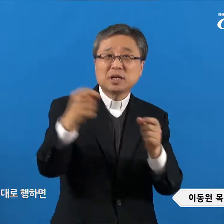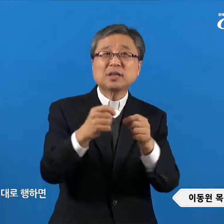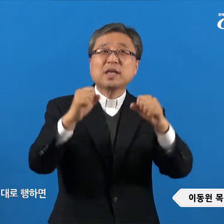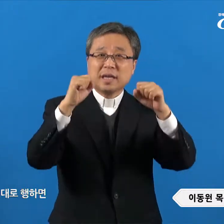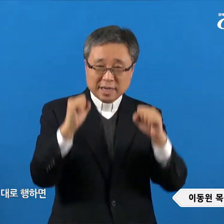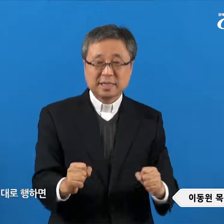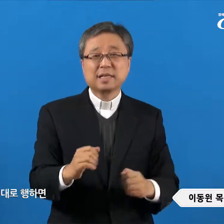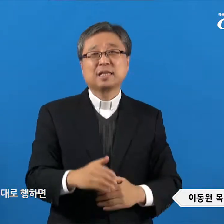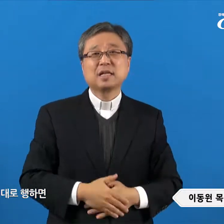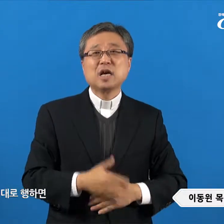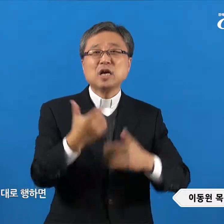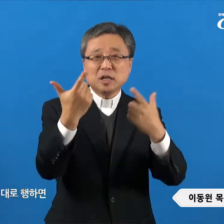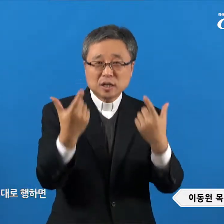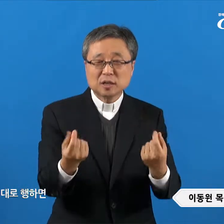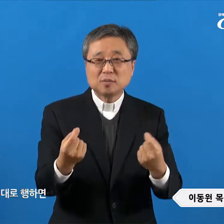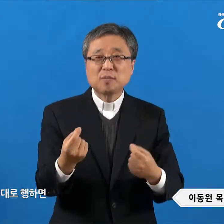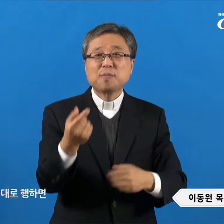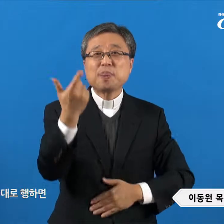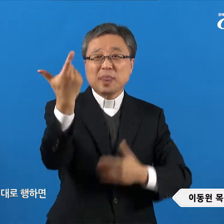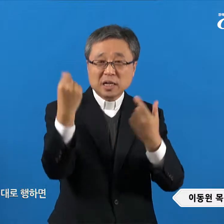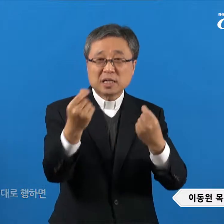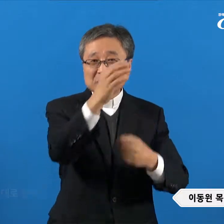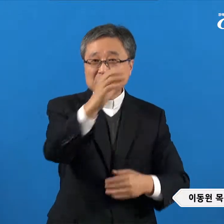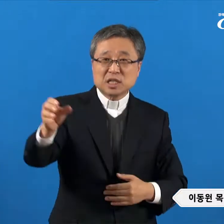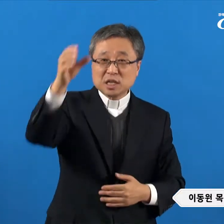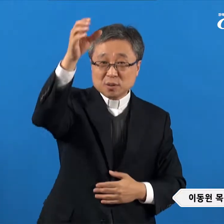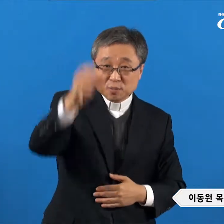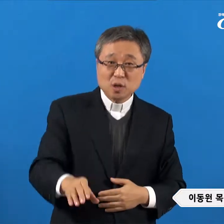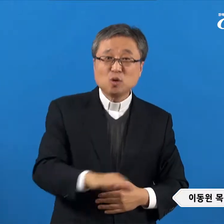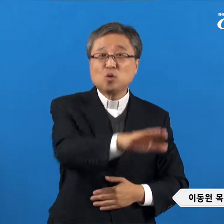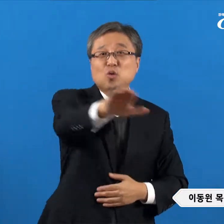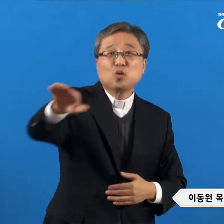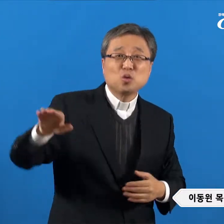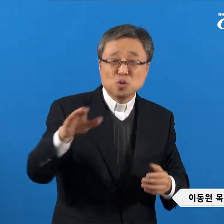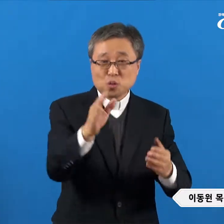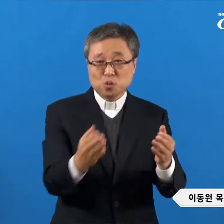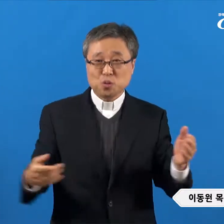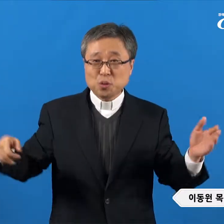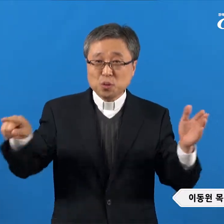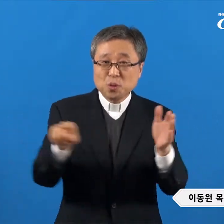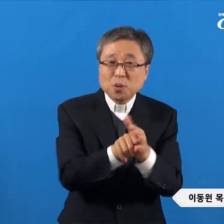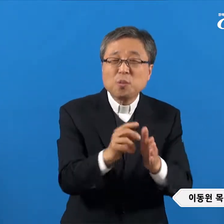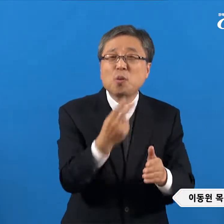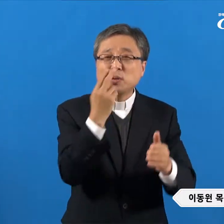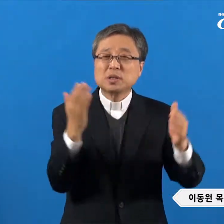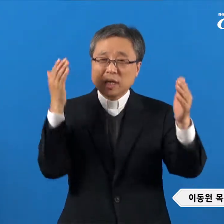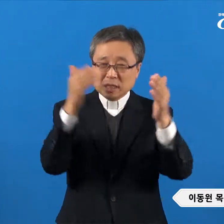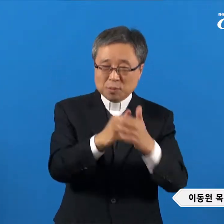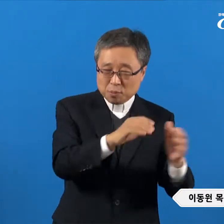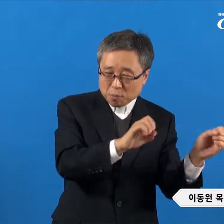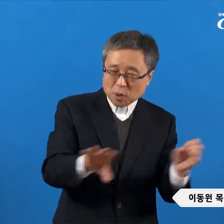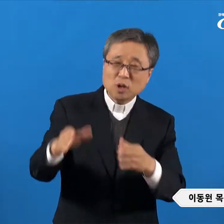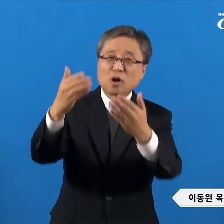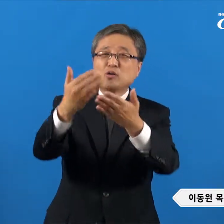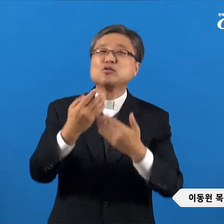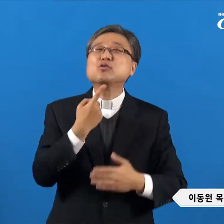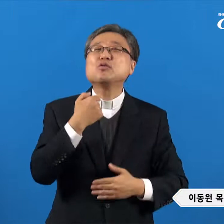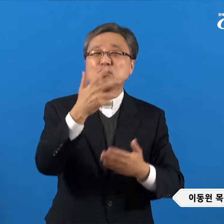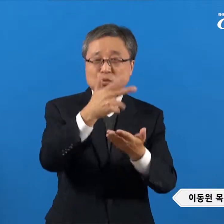계시겠다고. 그렇습니다. 그는 십자가에서 우리를 위해서 목숨까지 버려주셨던 바로 그 주님, 장사한 지 사흘